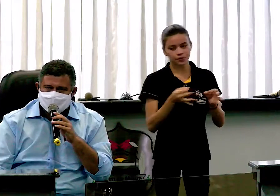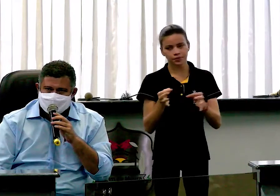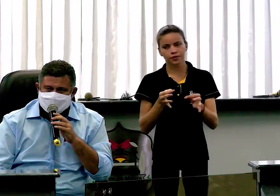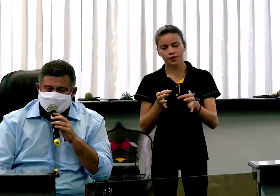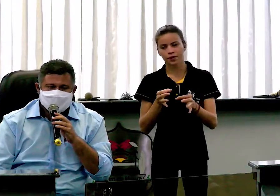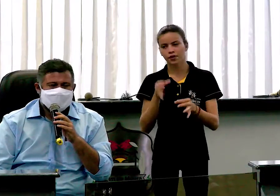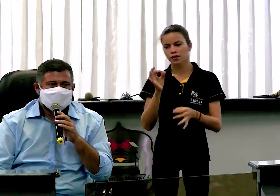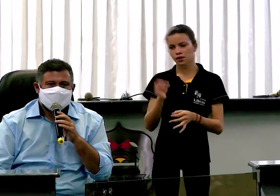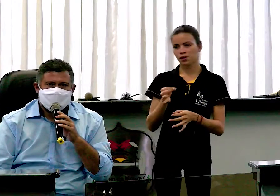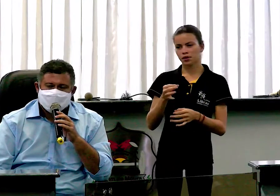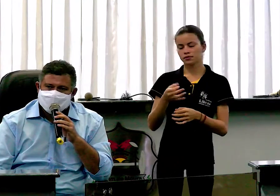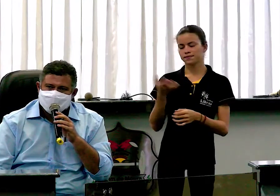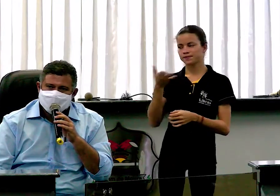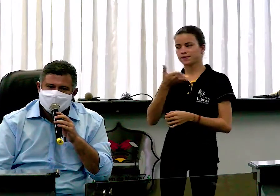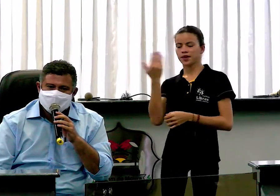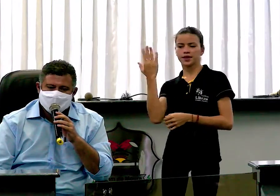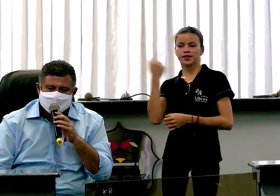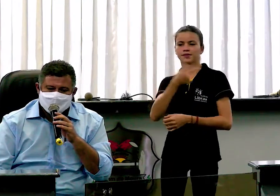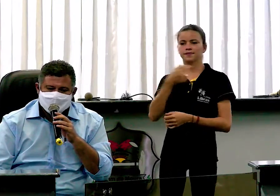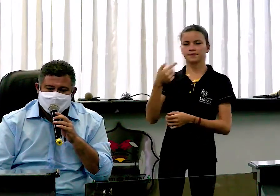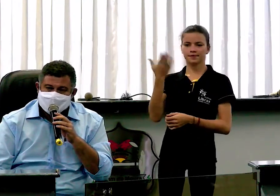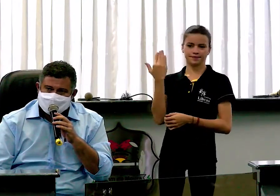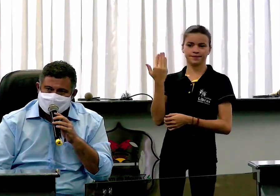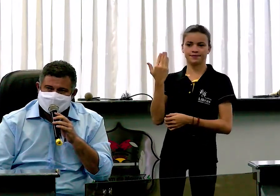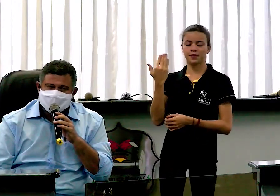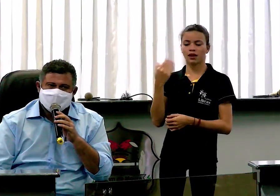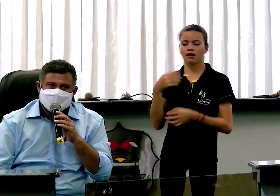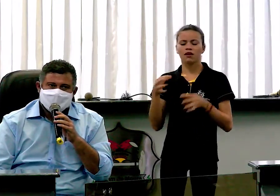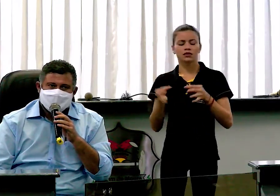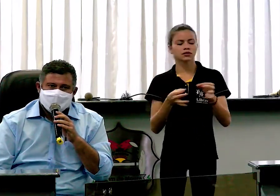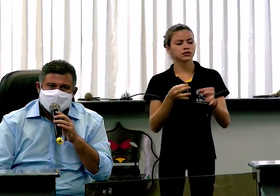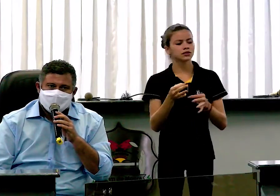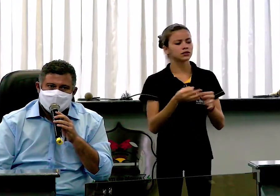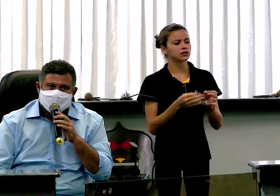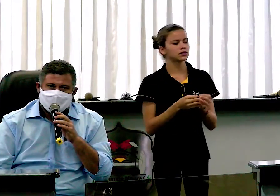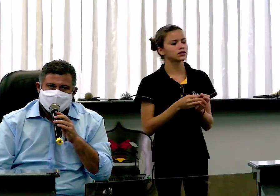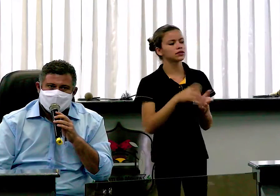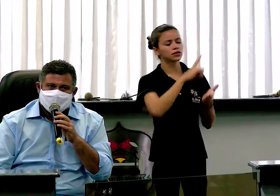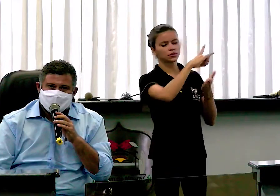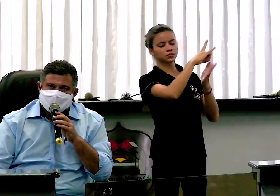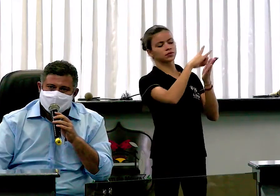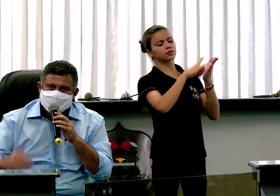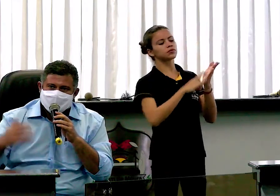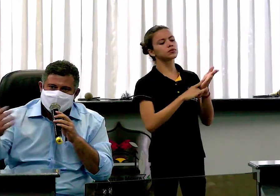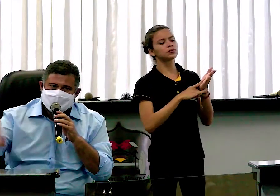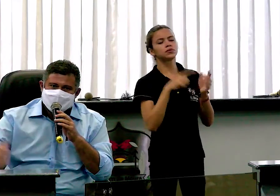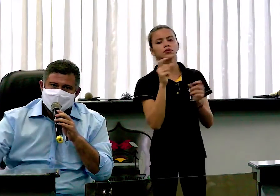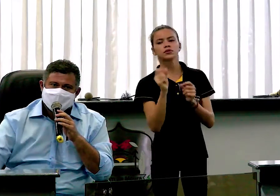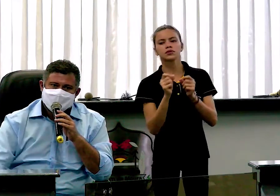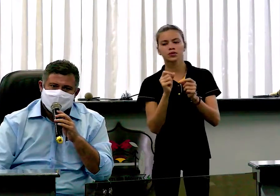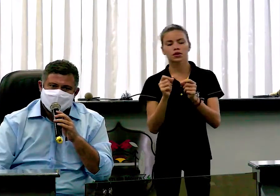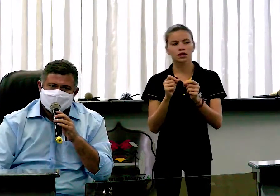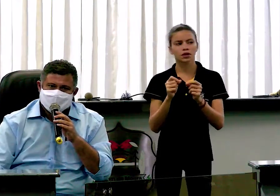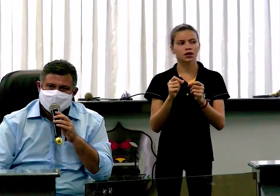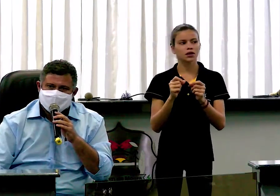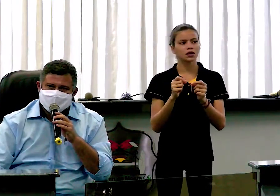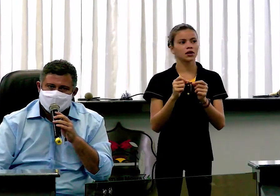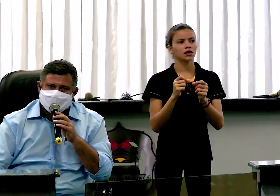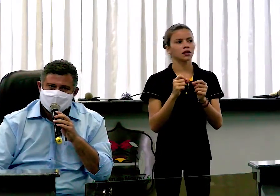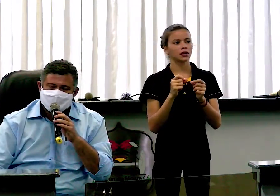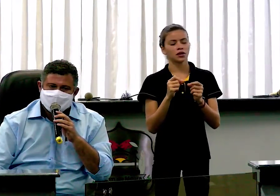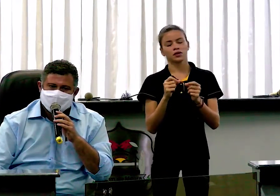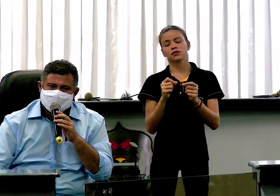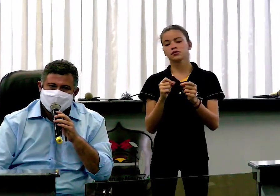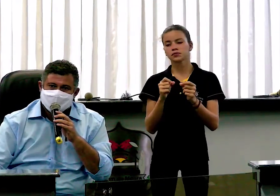na semana passada que era uma demanda uma reivindicação é que nós aí sabemos que vamos